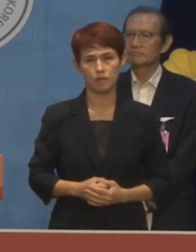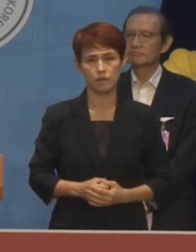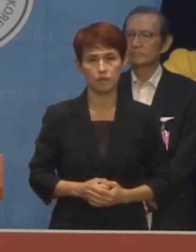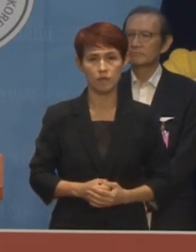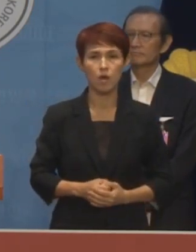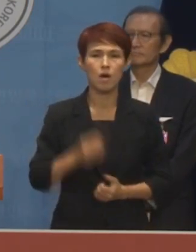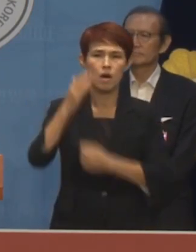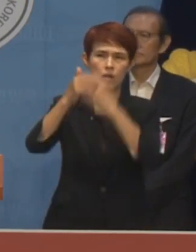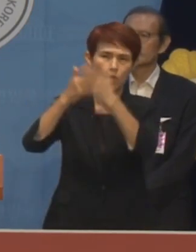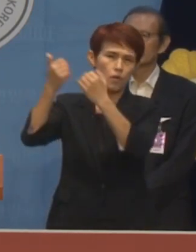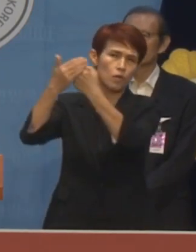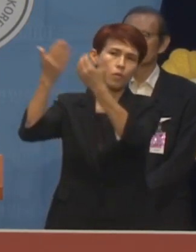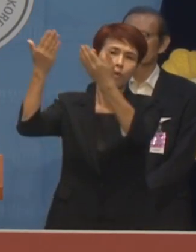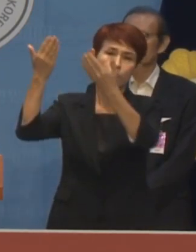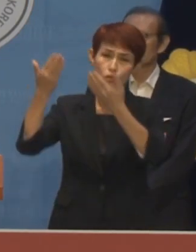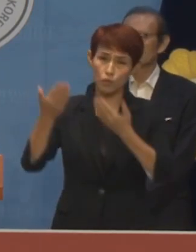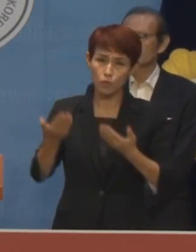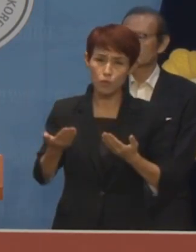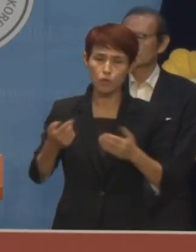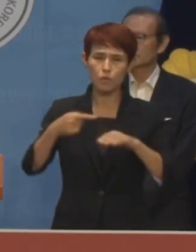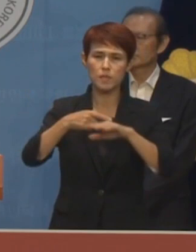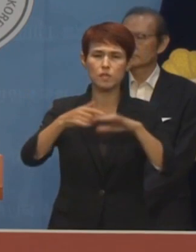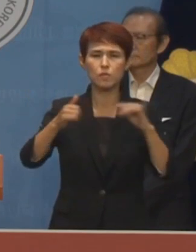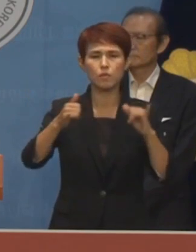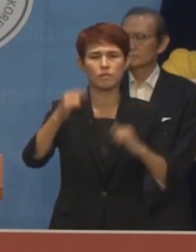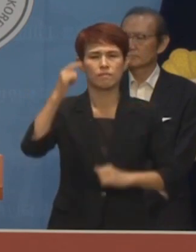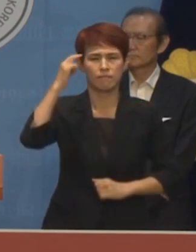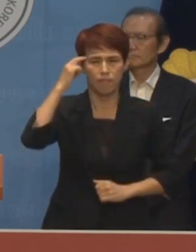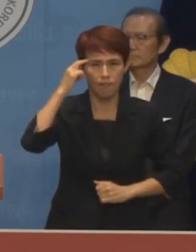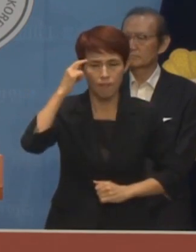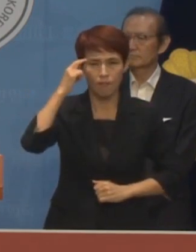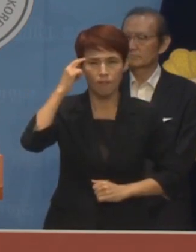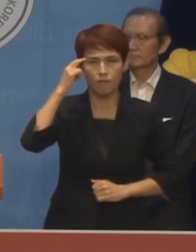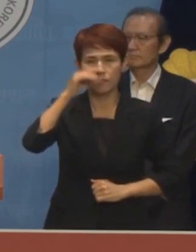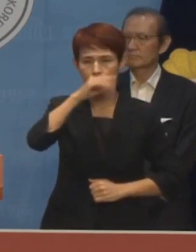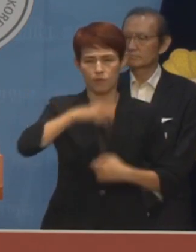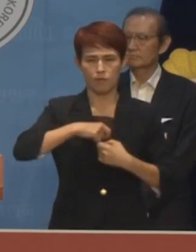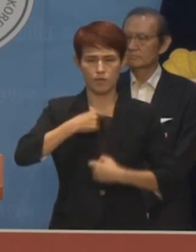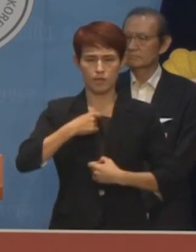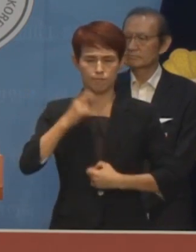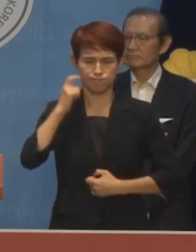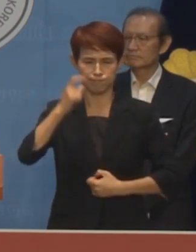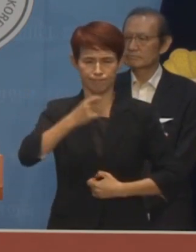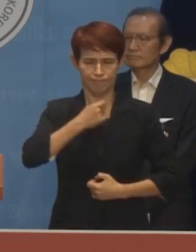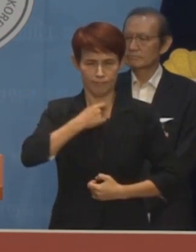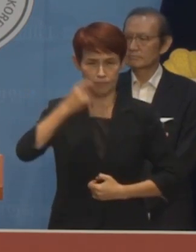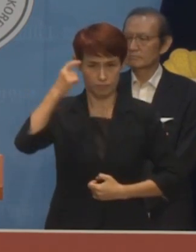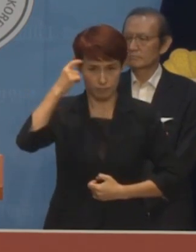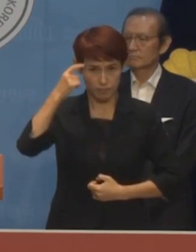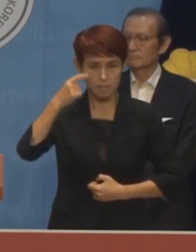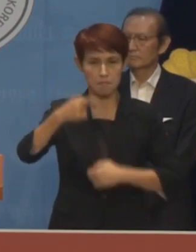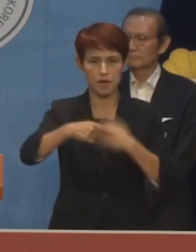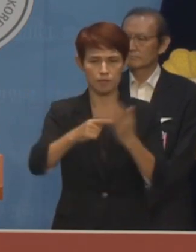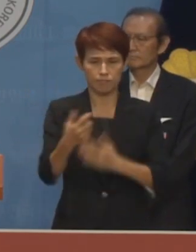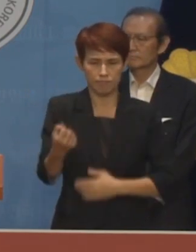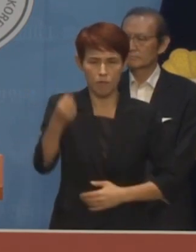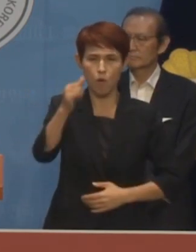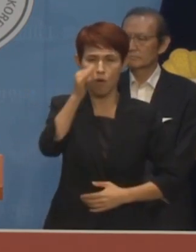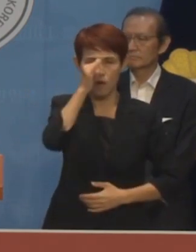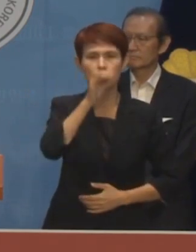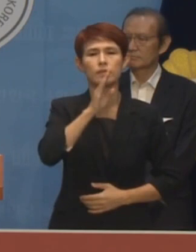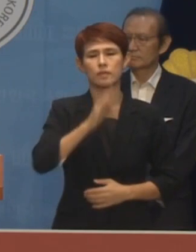하늘이 도우시고 민족 정신과 정의에 순응하는 원천이 우리 민족에게 살아있음을 알 수